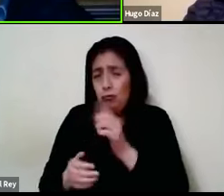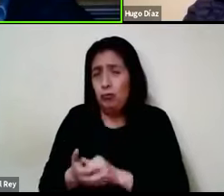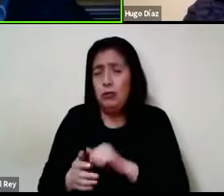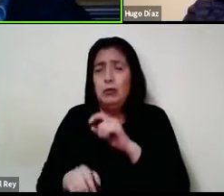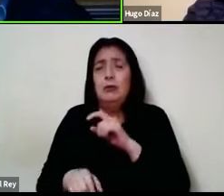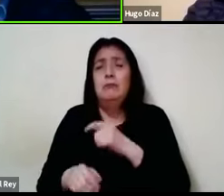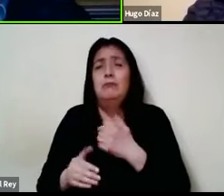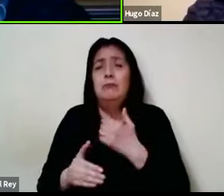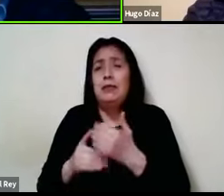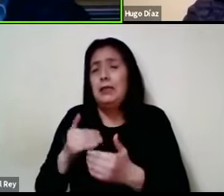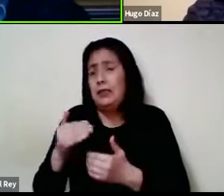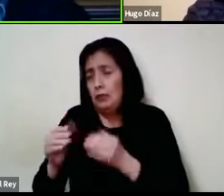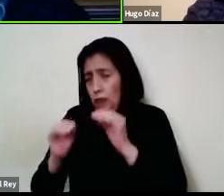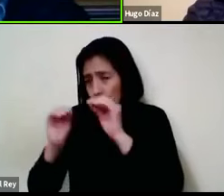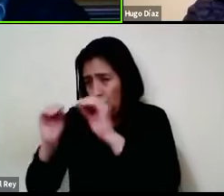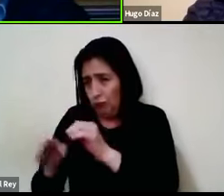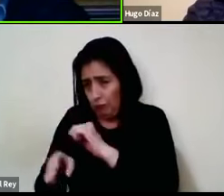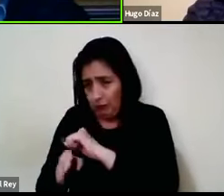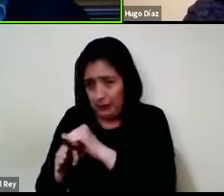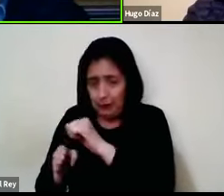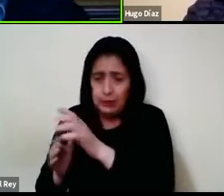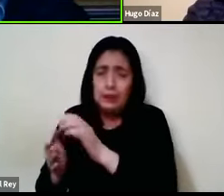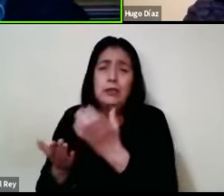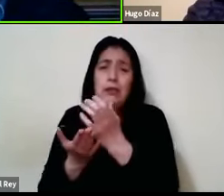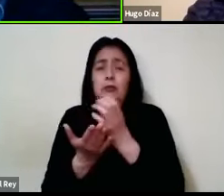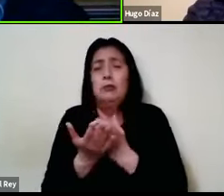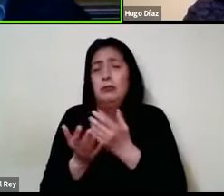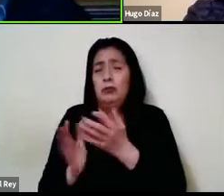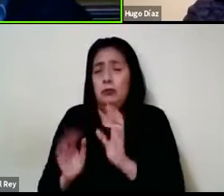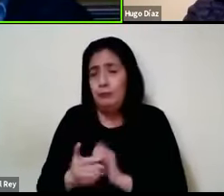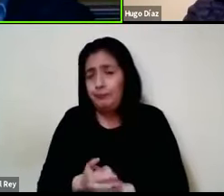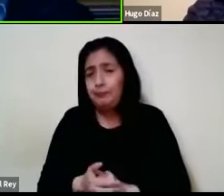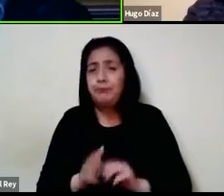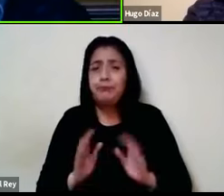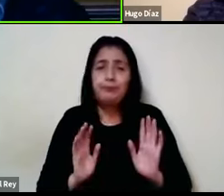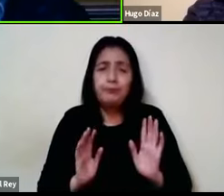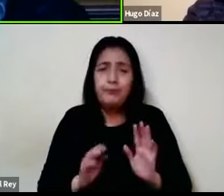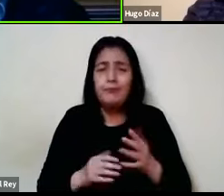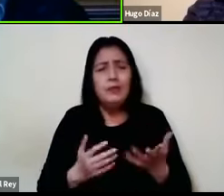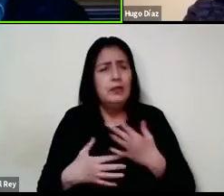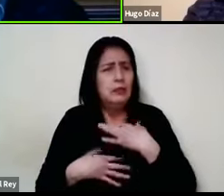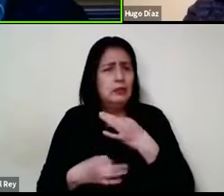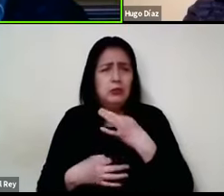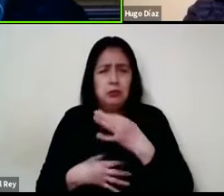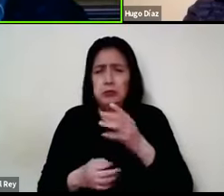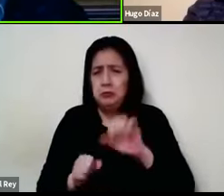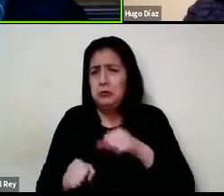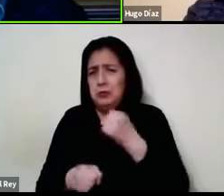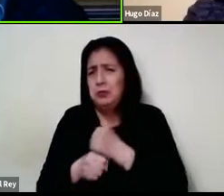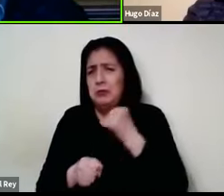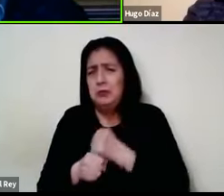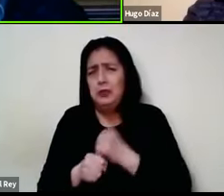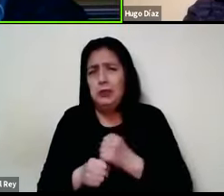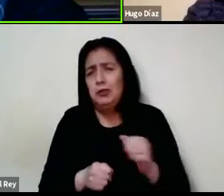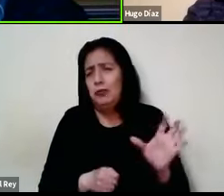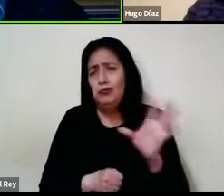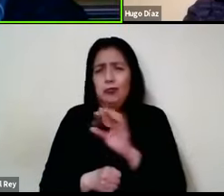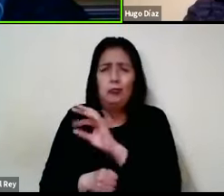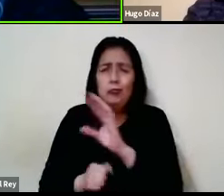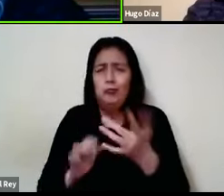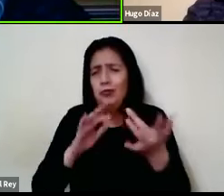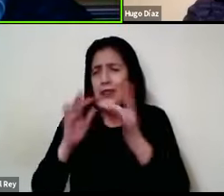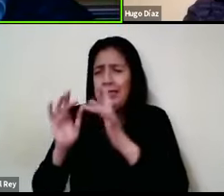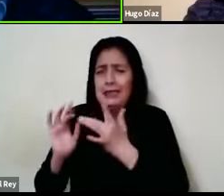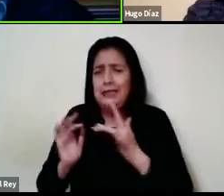en menos pasos de ejecución curricular. Entonces, ha sido muy interesante trabajar con toda esta red